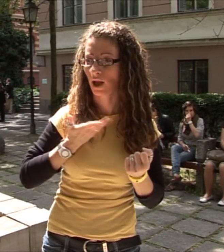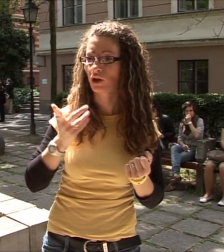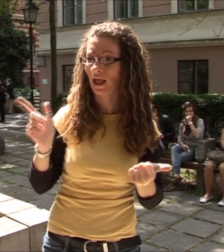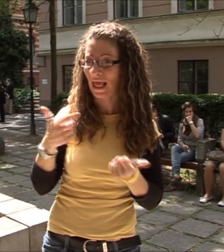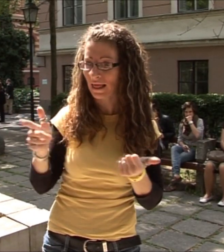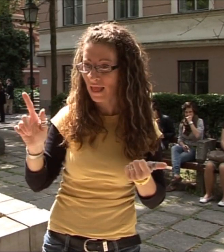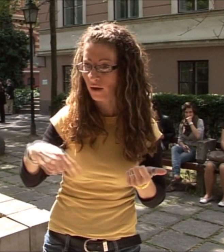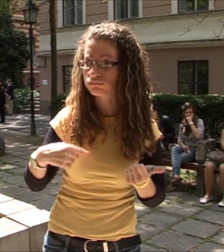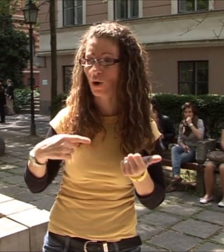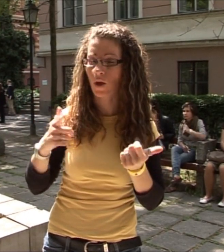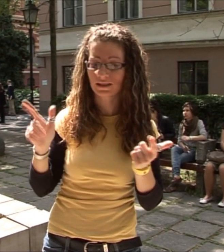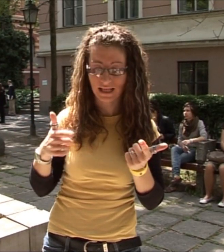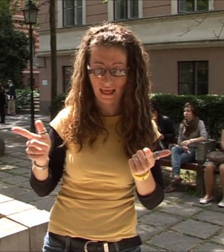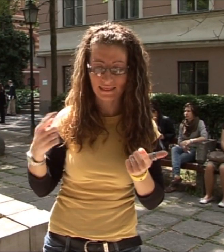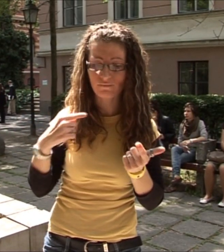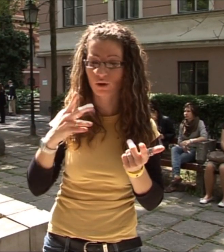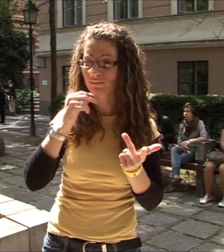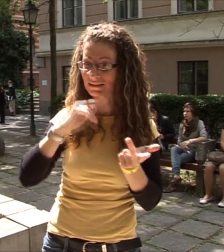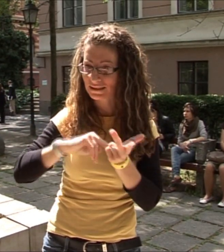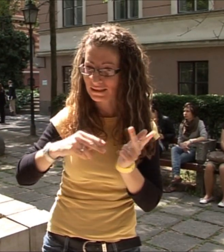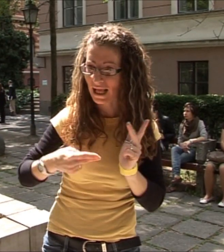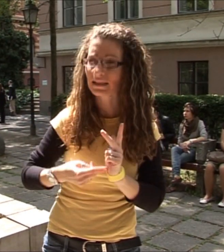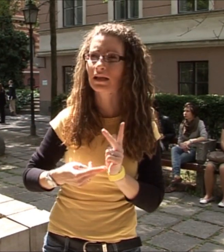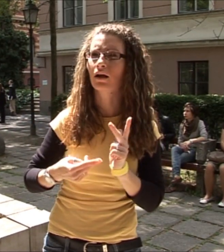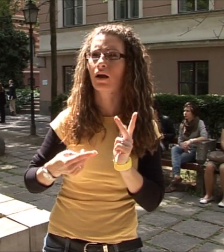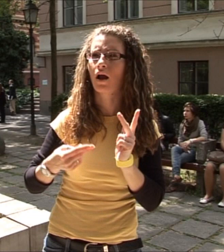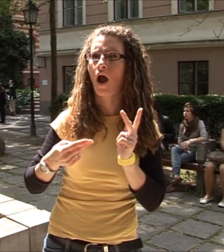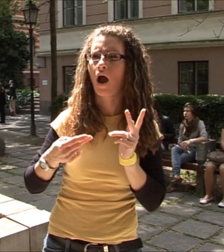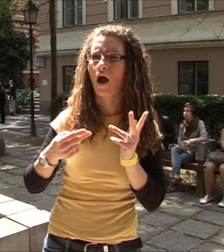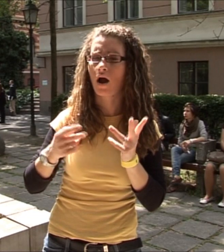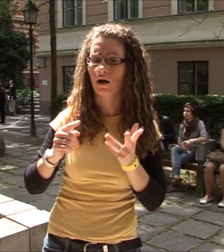felmenté kapjak énekből zenéből réitából